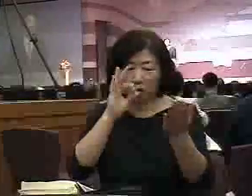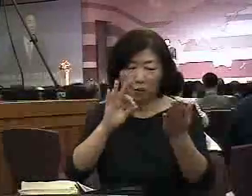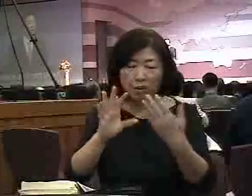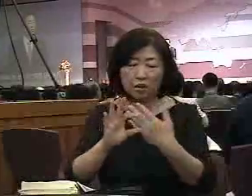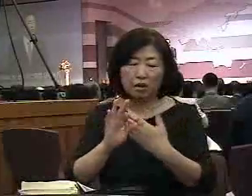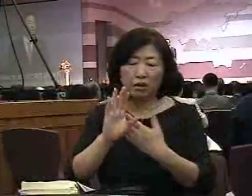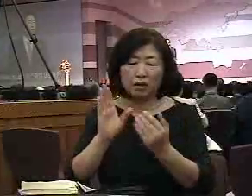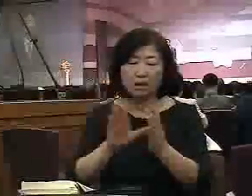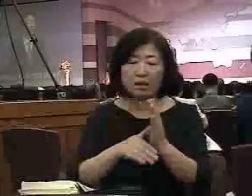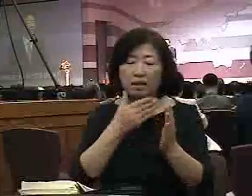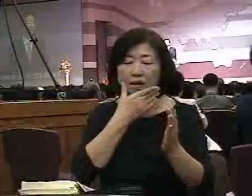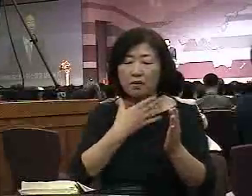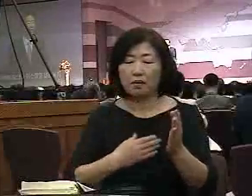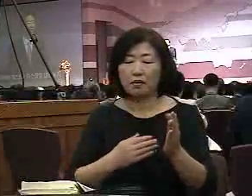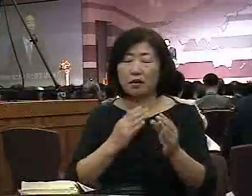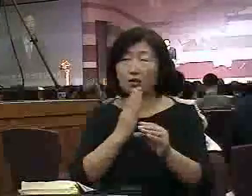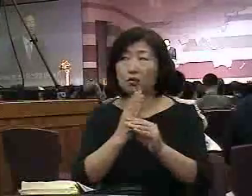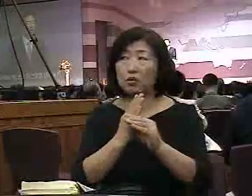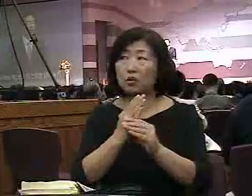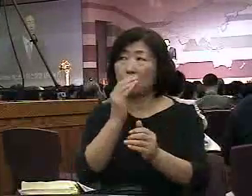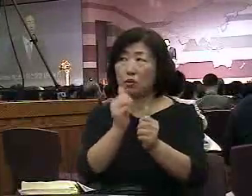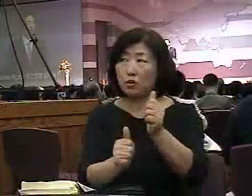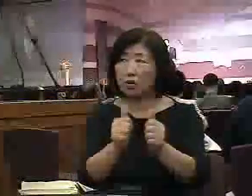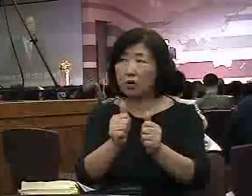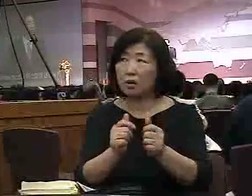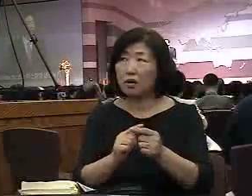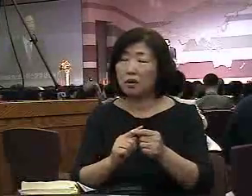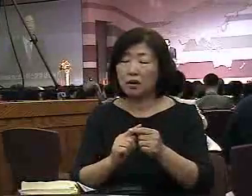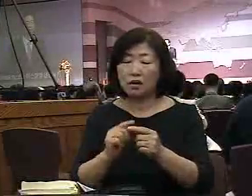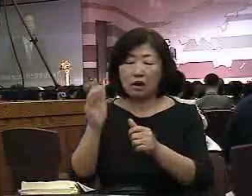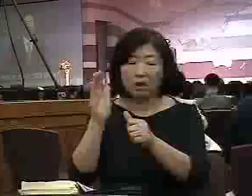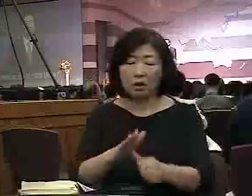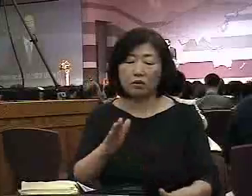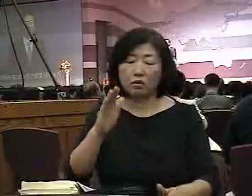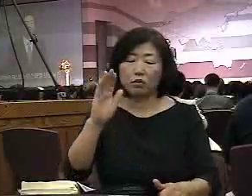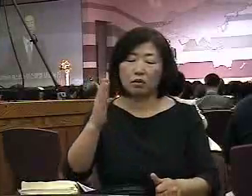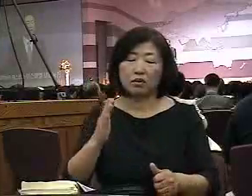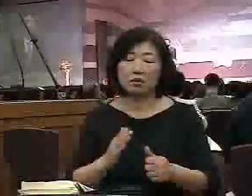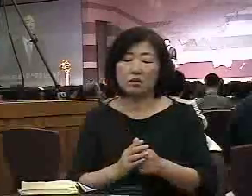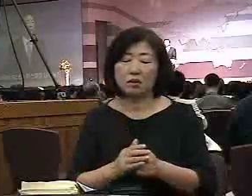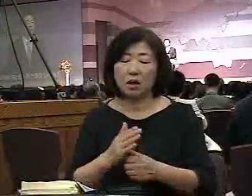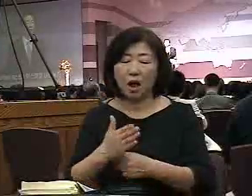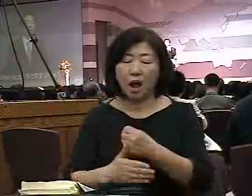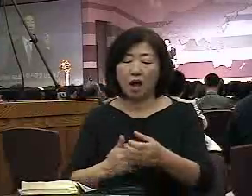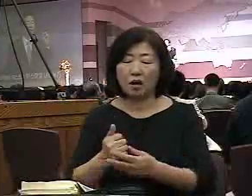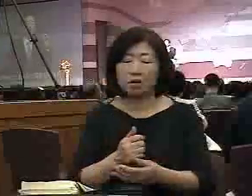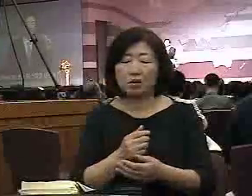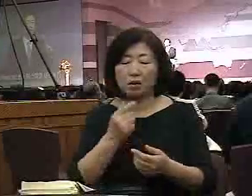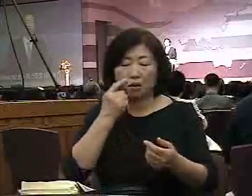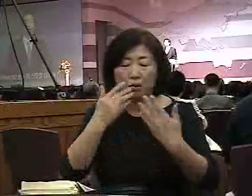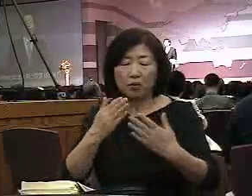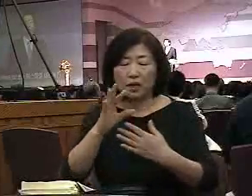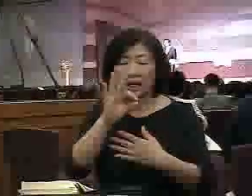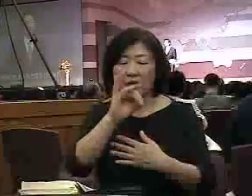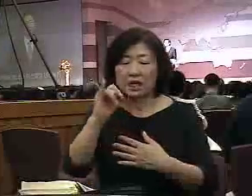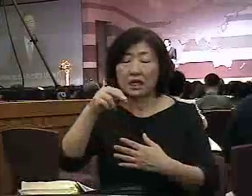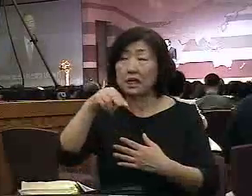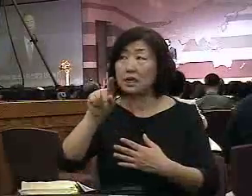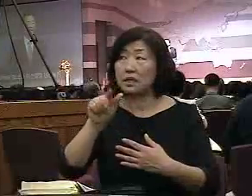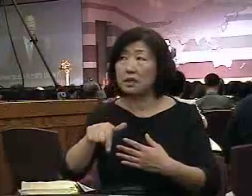그때 아브라함이 이 중간고사를 아주 그냥 낙제를 한 겁니다. 하나님은 분명히 내가 너에게 이삭을 줄